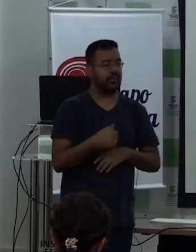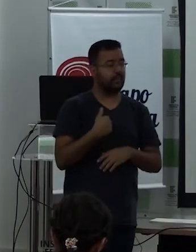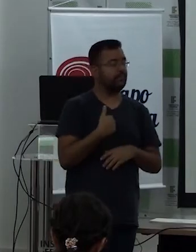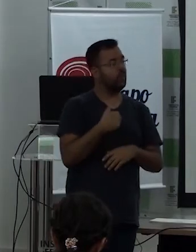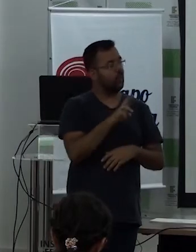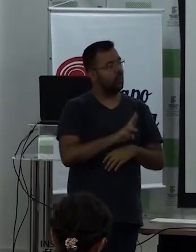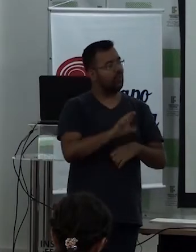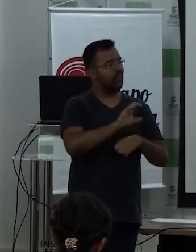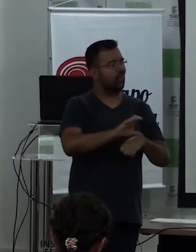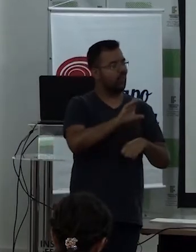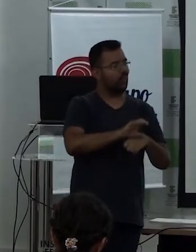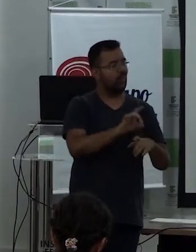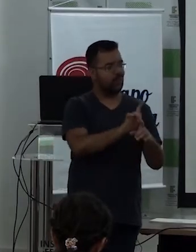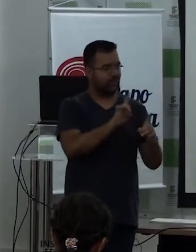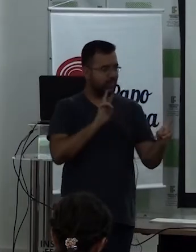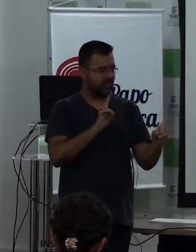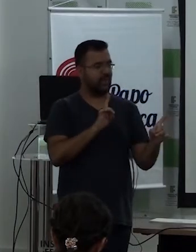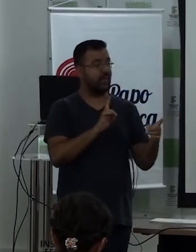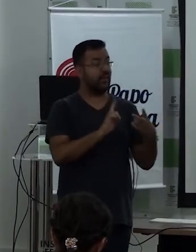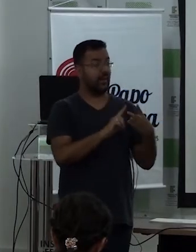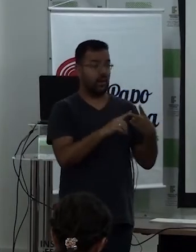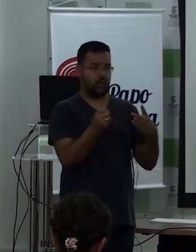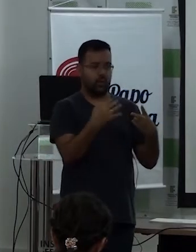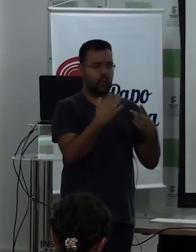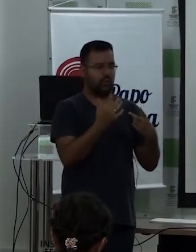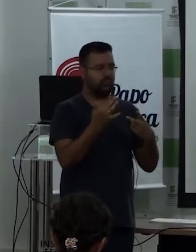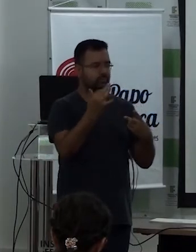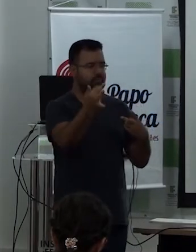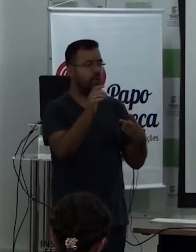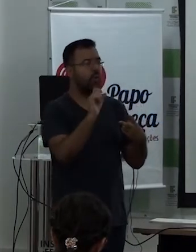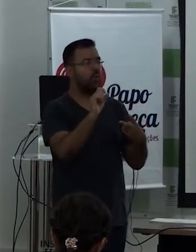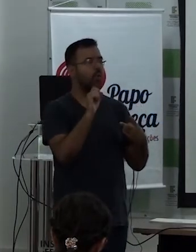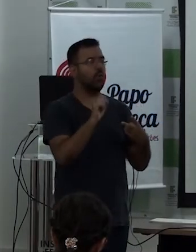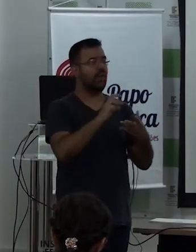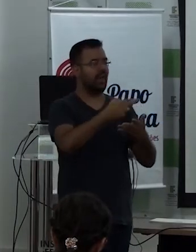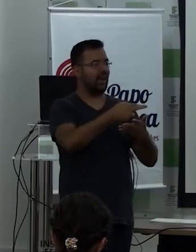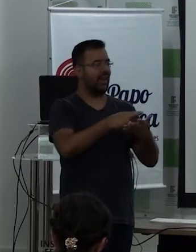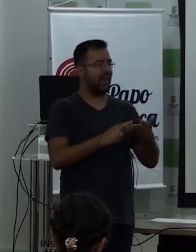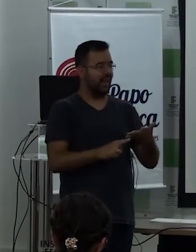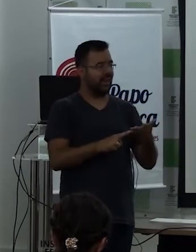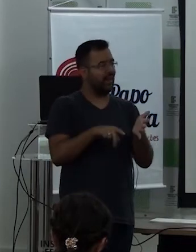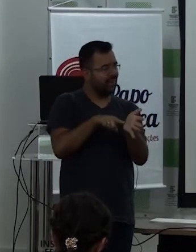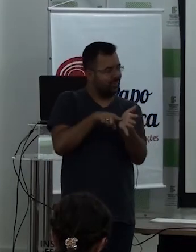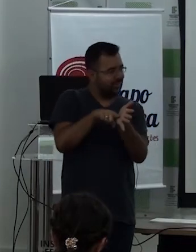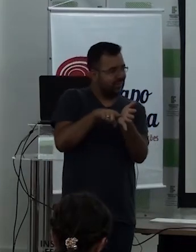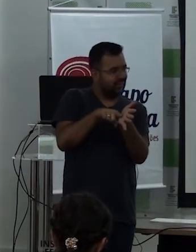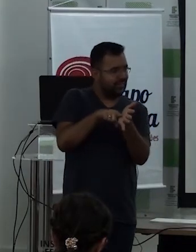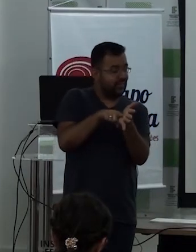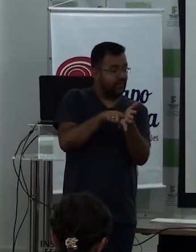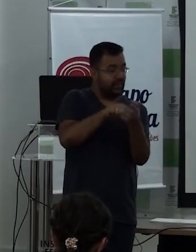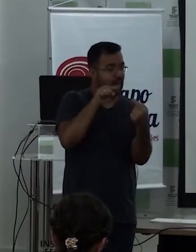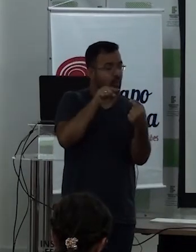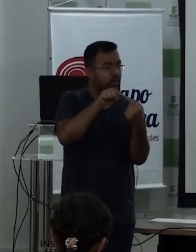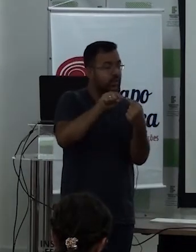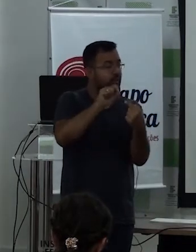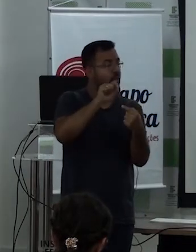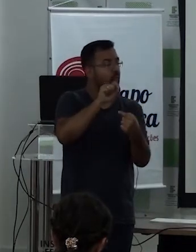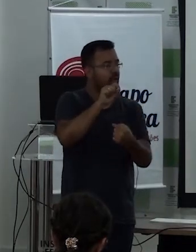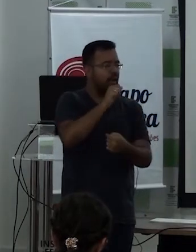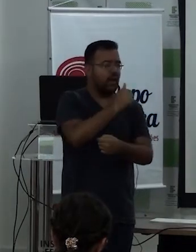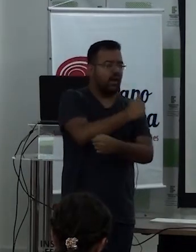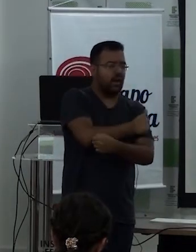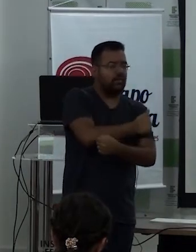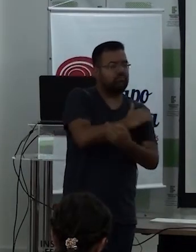desses cursos à distância, esse vai ser o próximo que vai ser lançado, que é o curso de redação científica. A ideia é colaborar para que